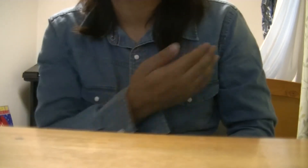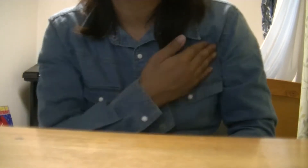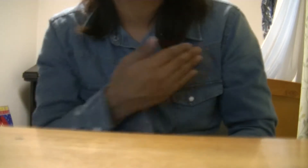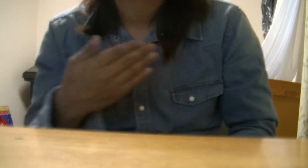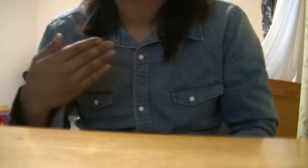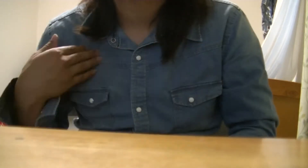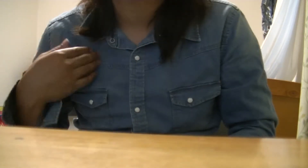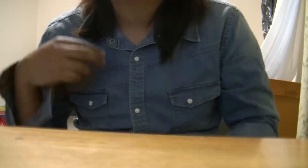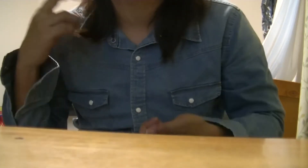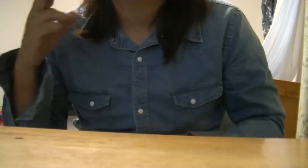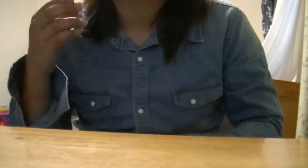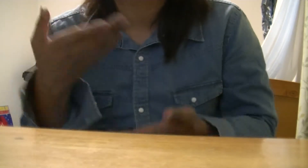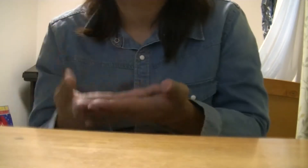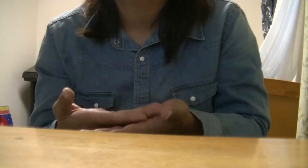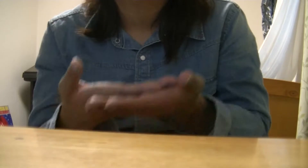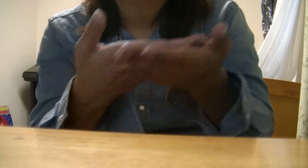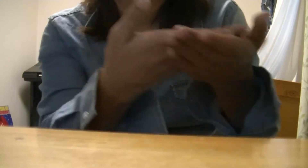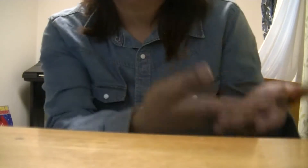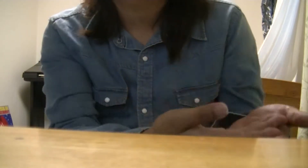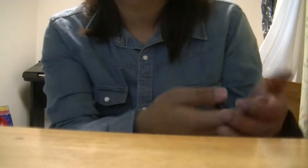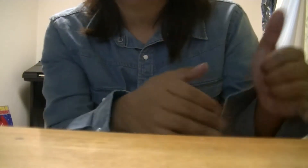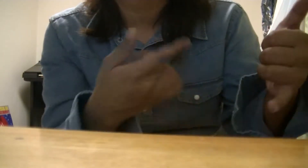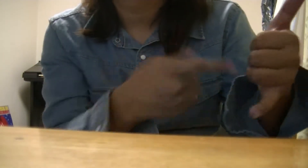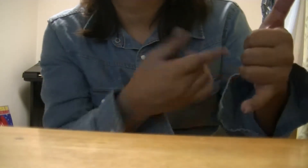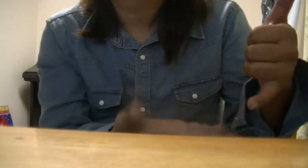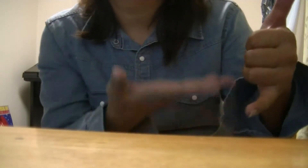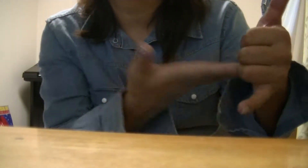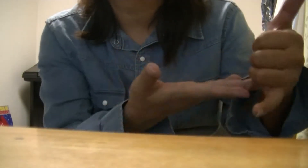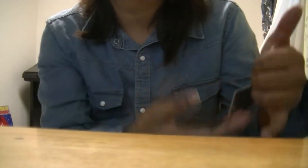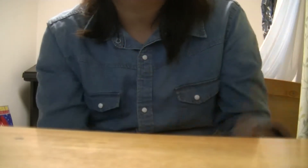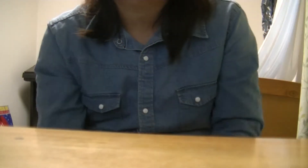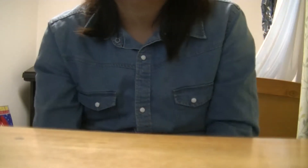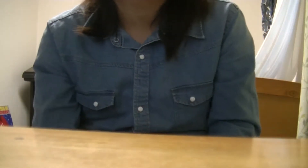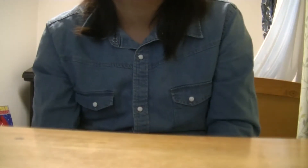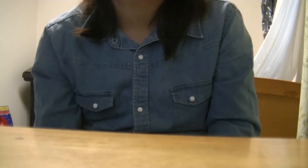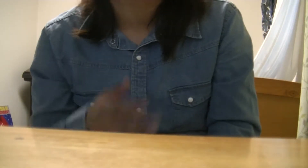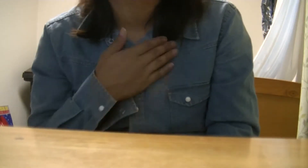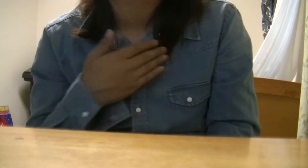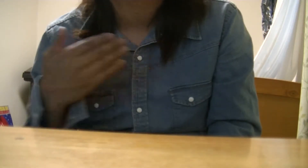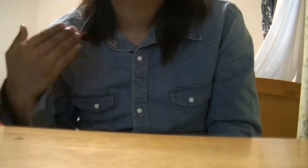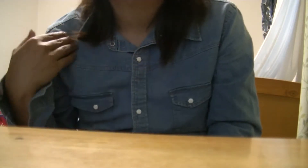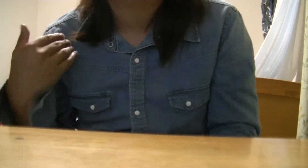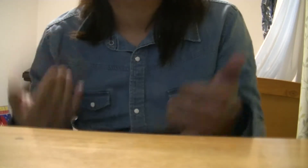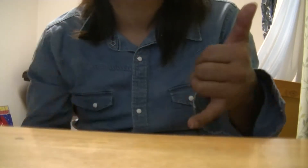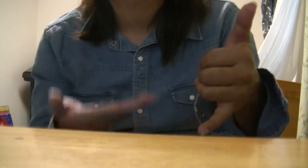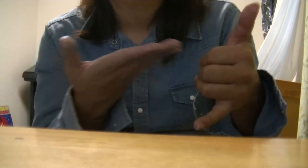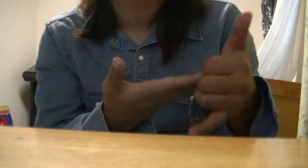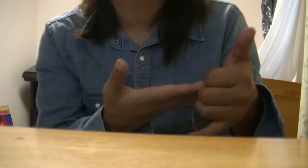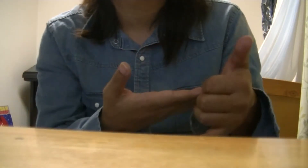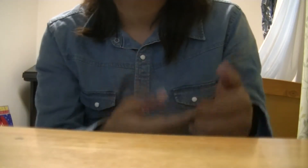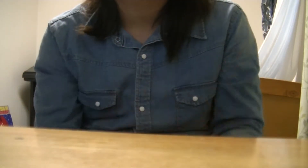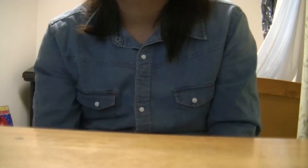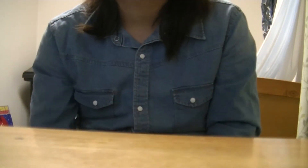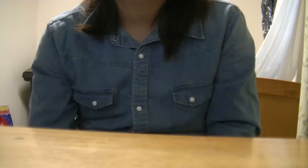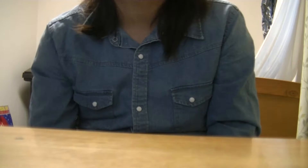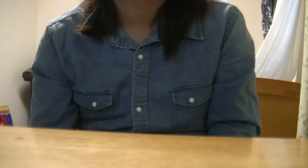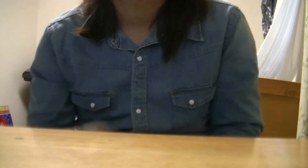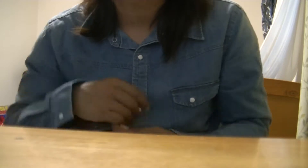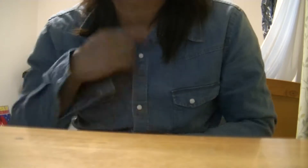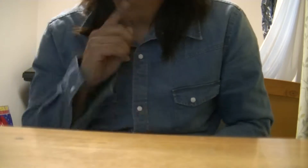を人に任せるっていう部分ですね。自分ができることを人に任せるのってはっきり言いますけど、めんどく